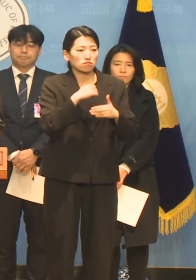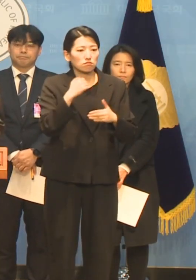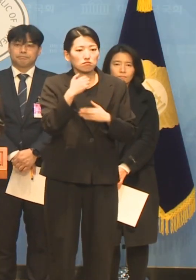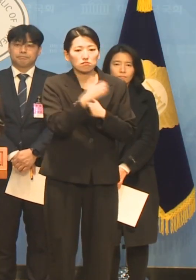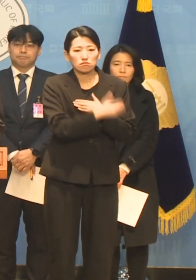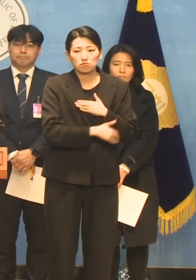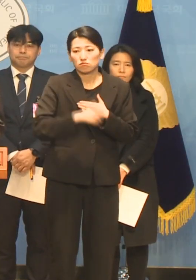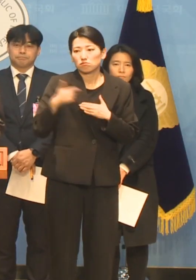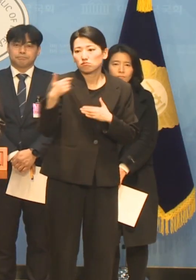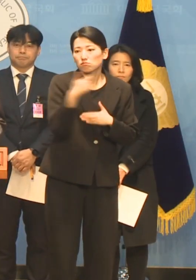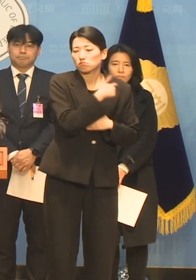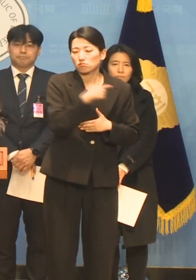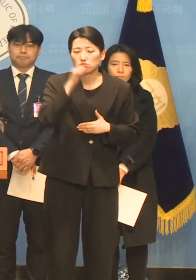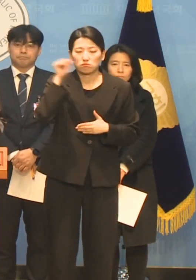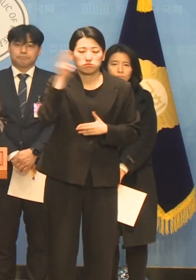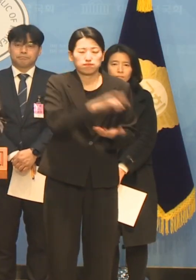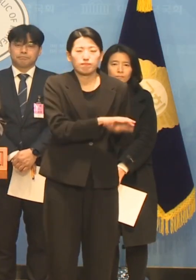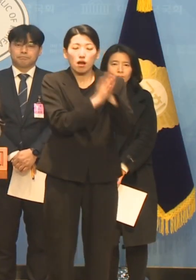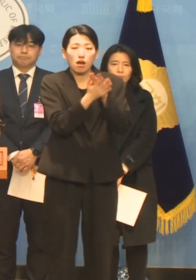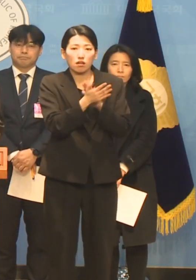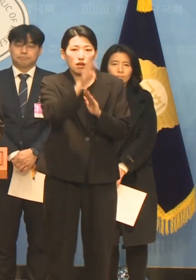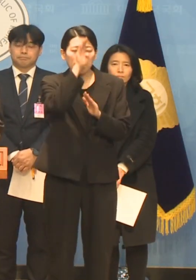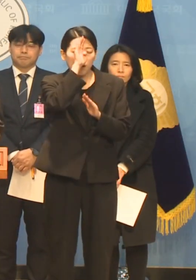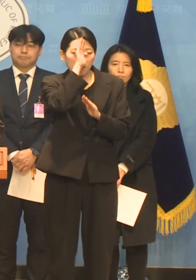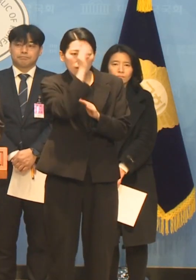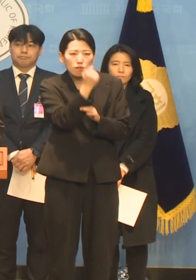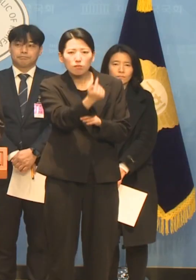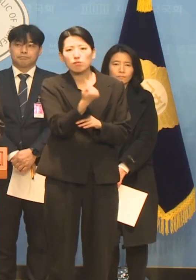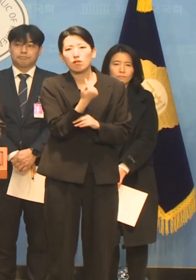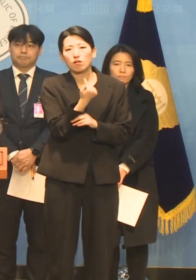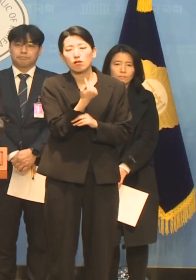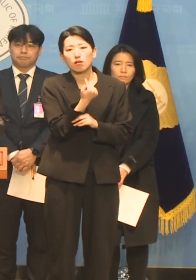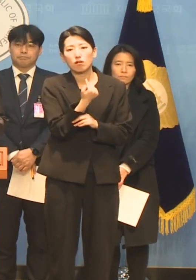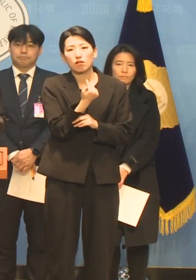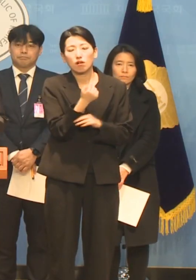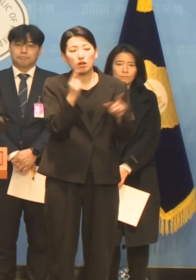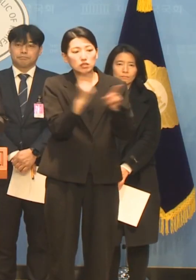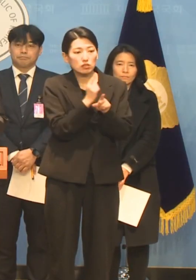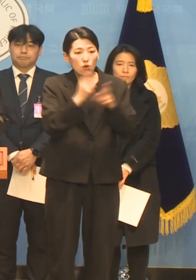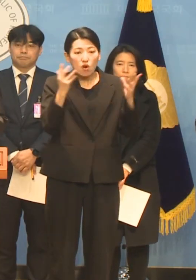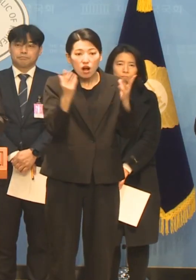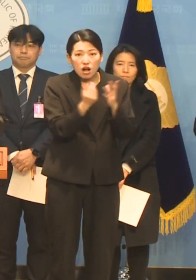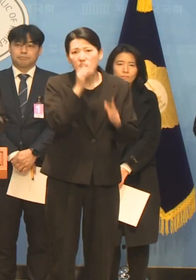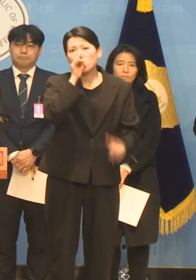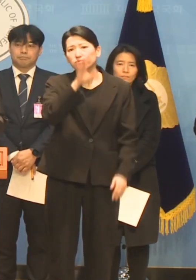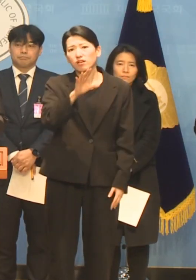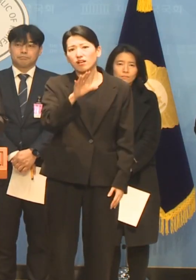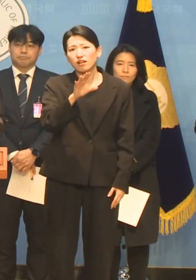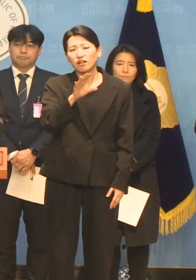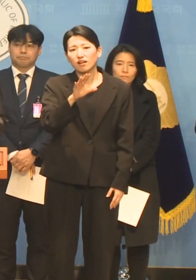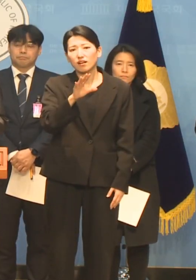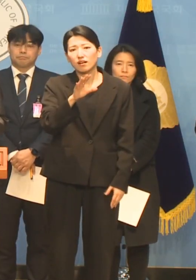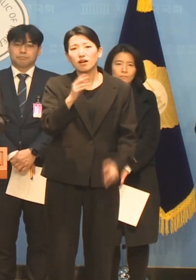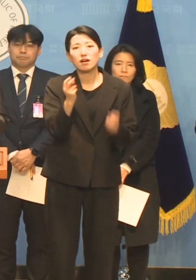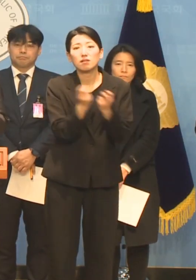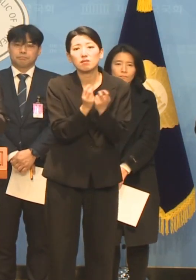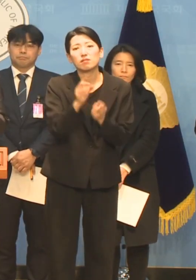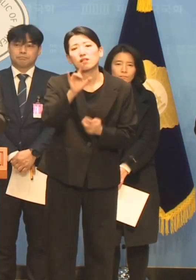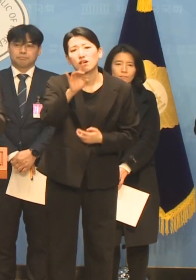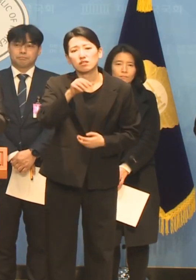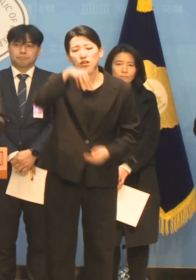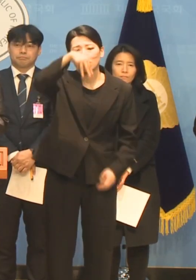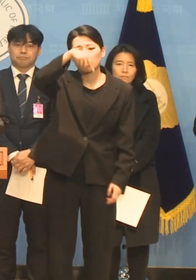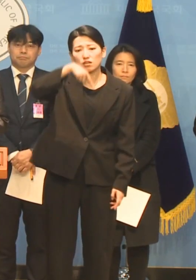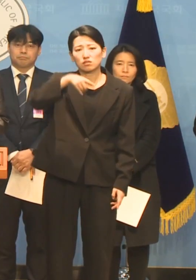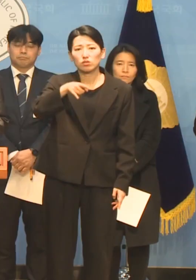의해서 질환이 동반되는 질환이고요. 완치 없이 췌장 이식이라는 완치법이 있다고는 하지만 면역